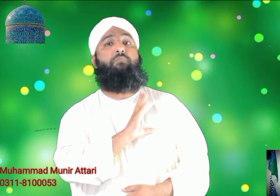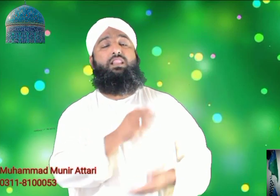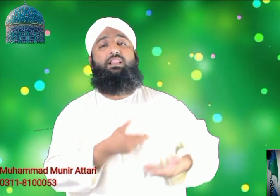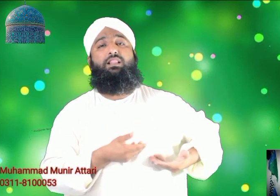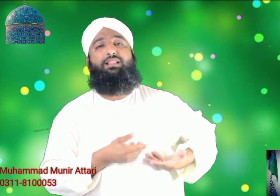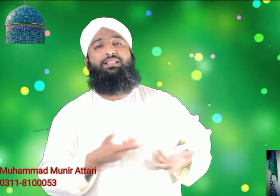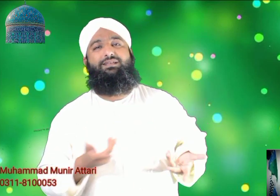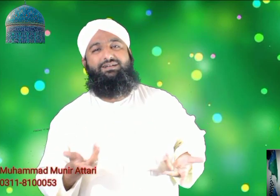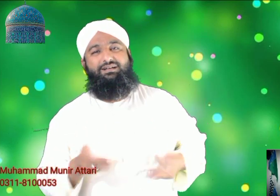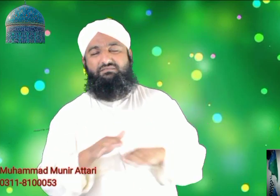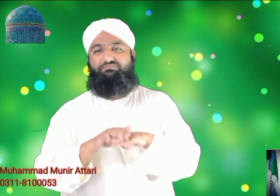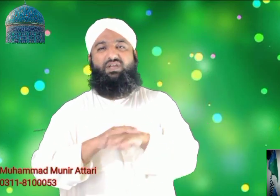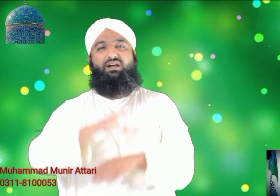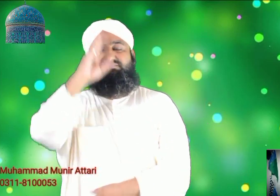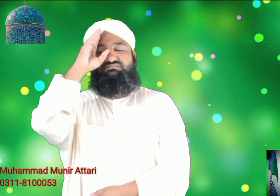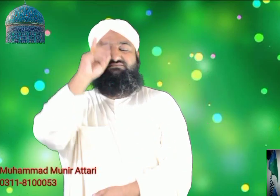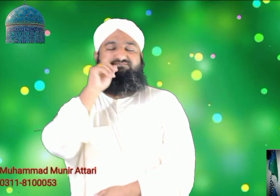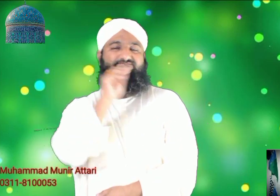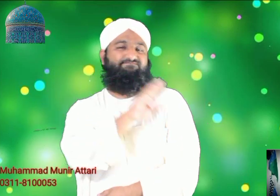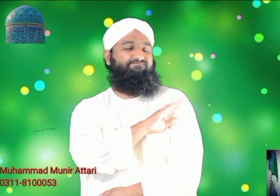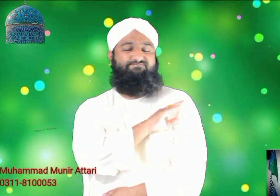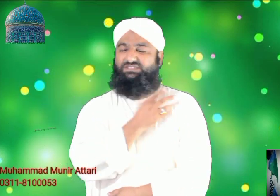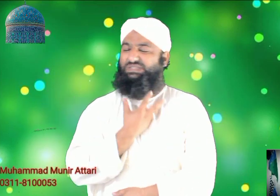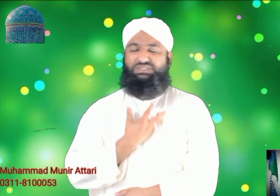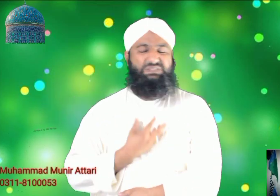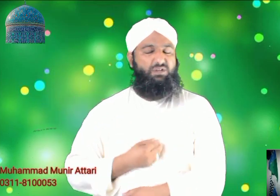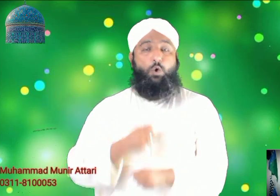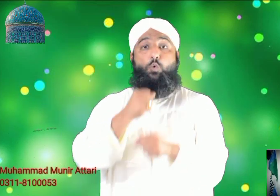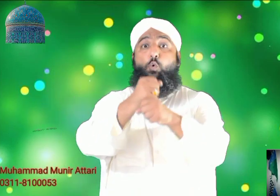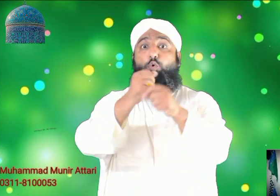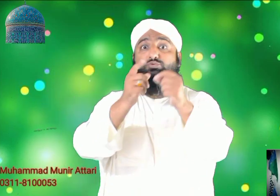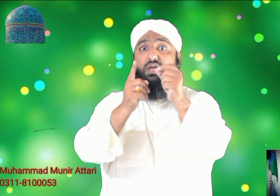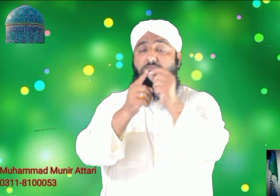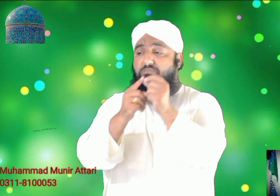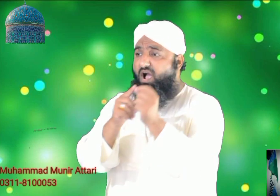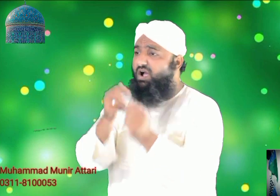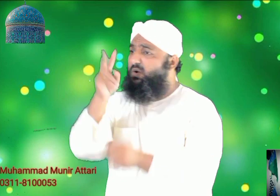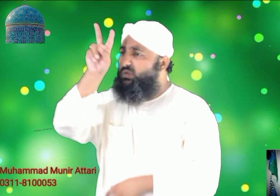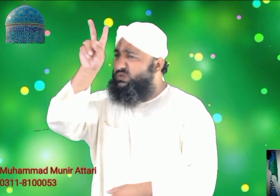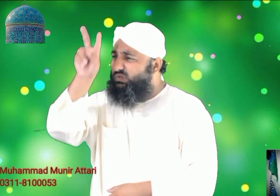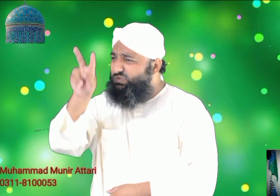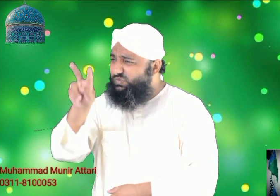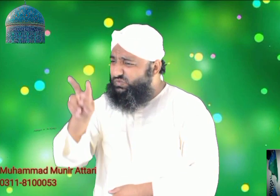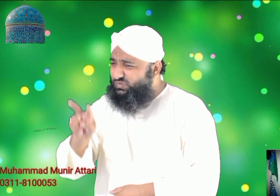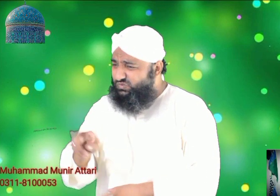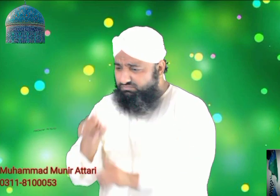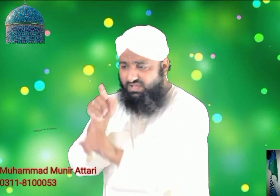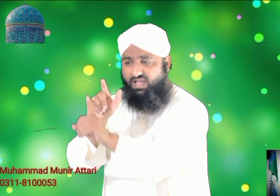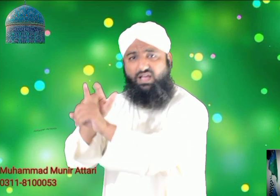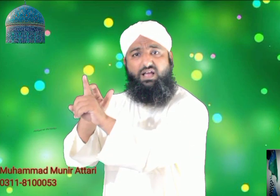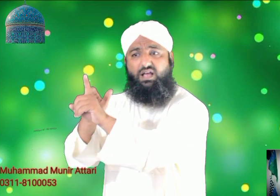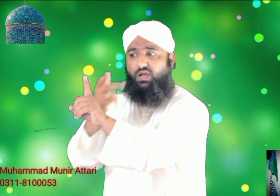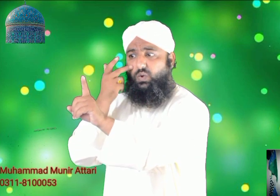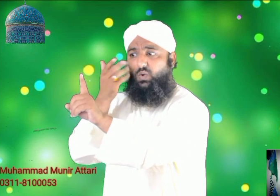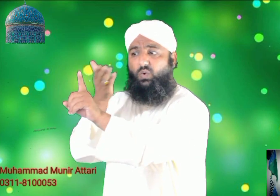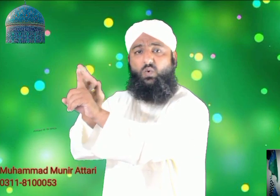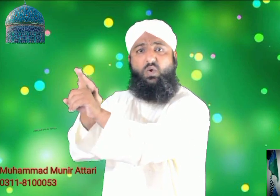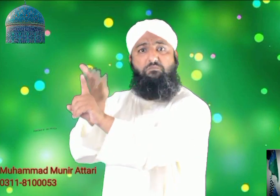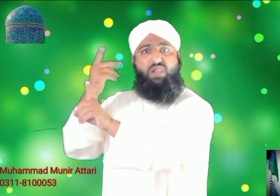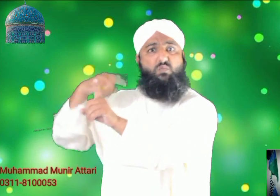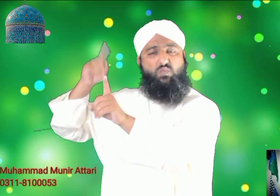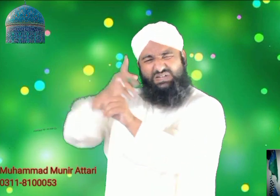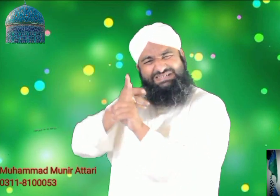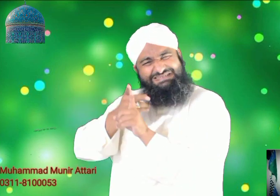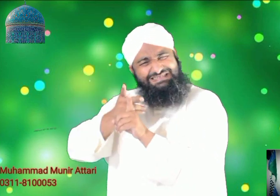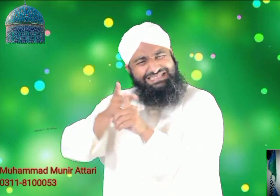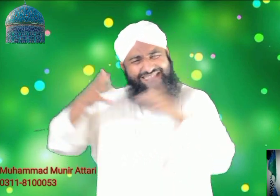اسلامی بھائی۔ غوث اعظم شیخ عبد القادر جیلانی کی زندگی ہمیں بتاتی ہے، علم دین میں گزری ہے، ہم کتنا علم جانتے ہیں، تبلیغ دین میں گزری ہے،